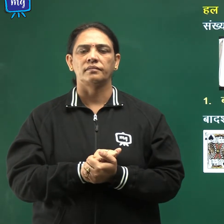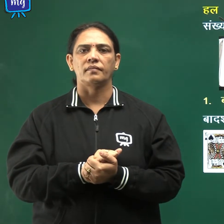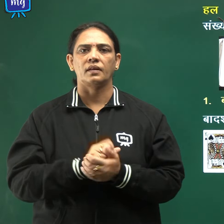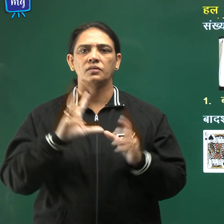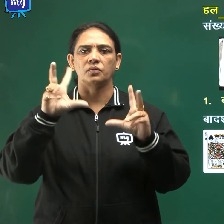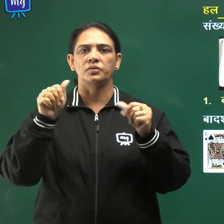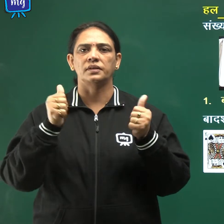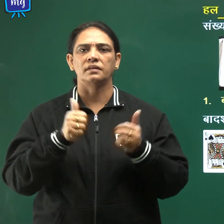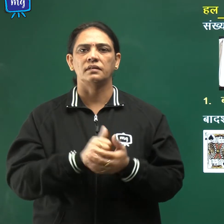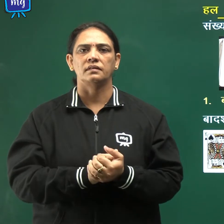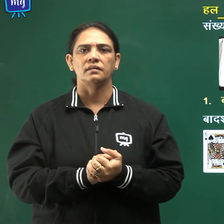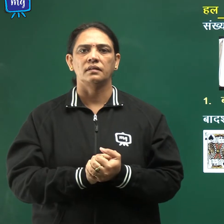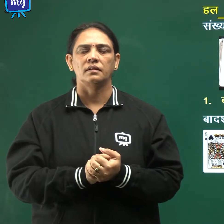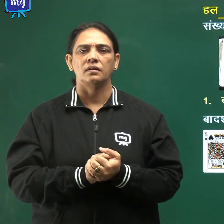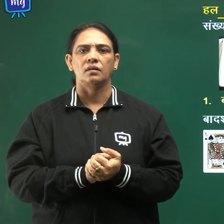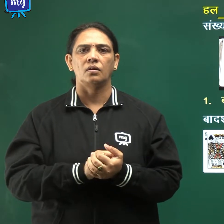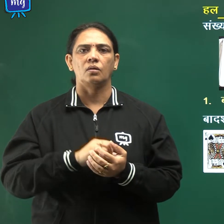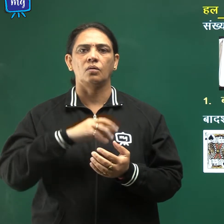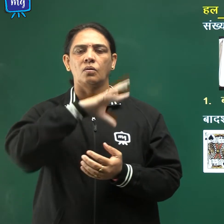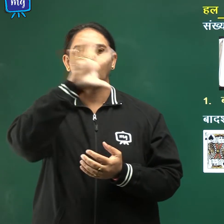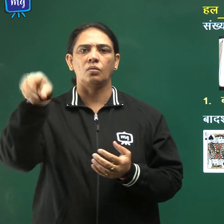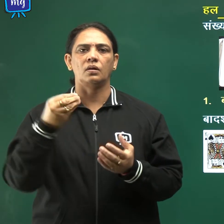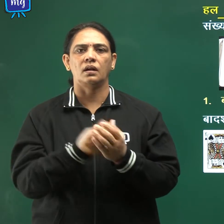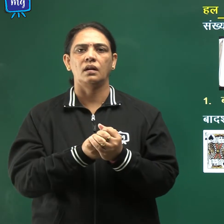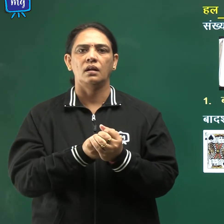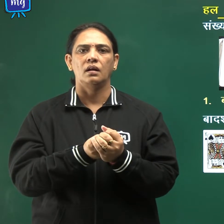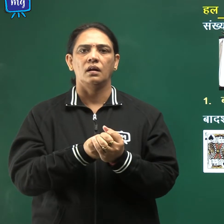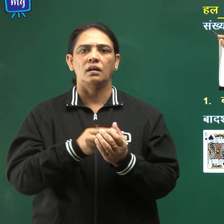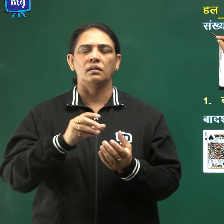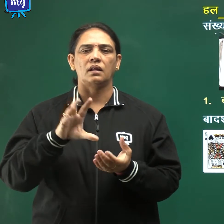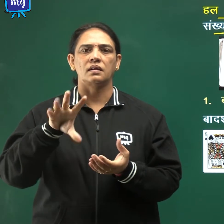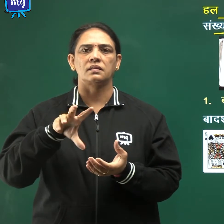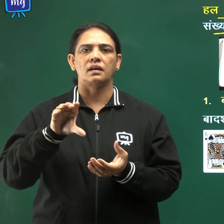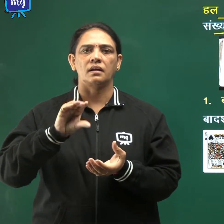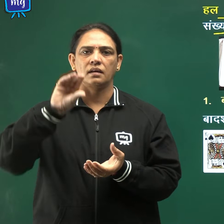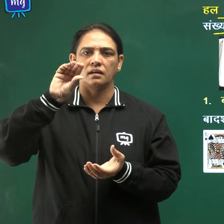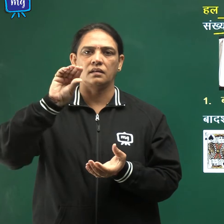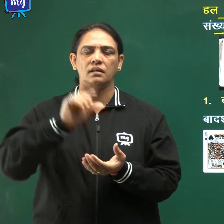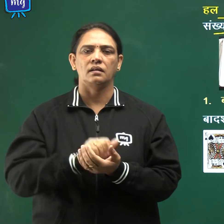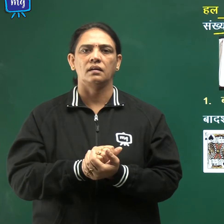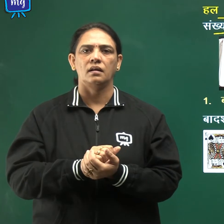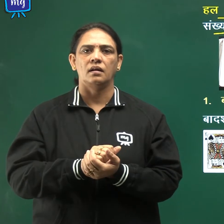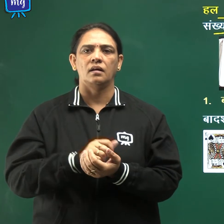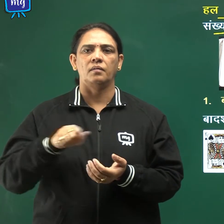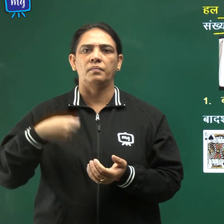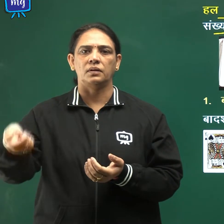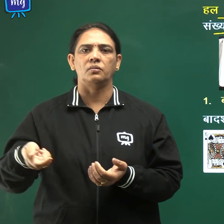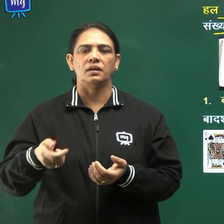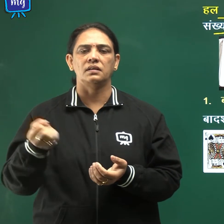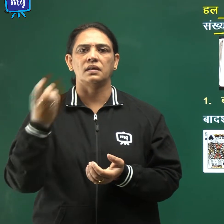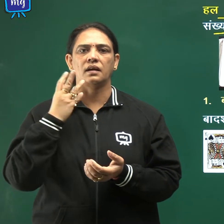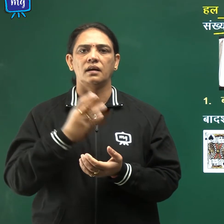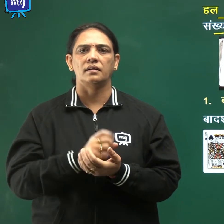का हल में कुल ताश के नई दिल्ली में डाल के पत्तों की संख्या